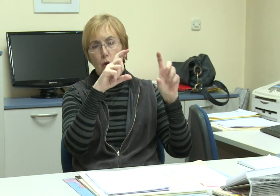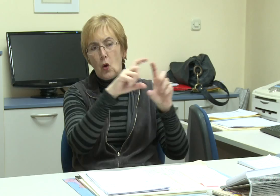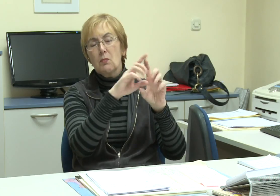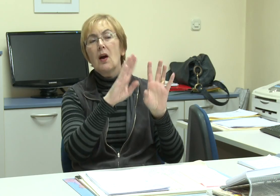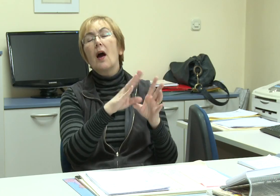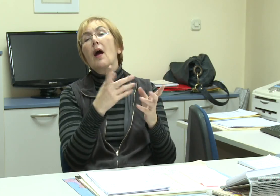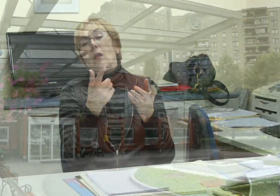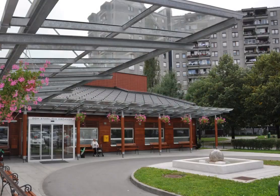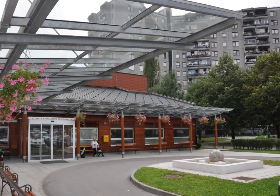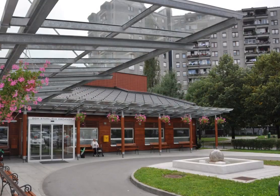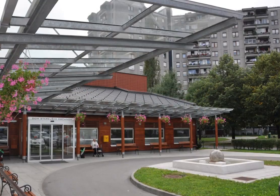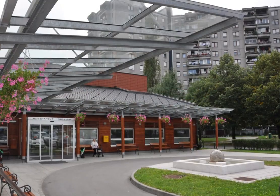dom.